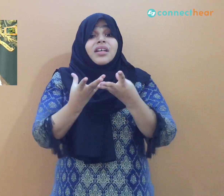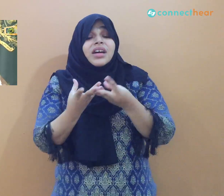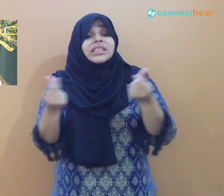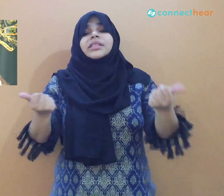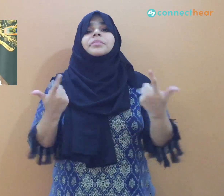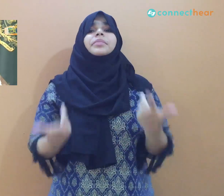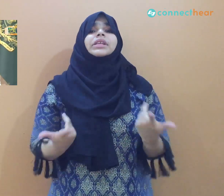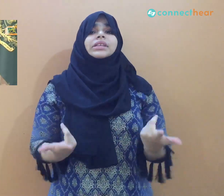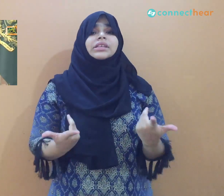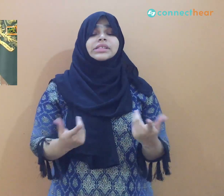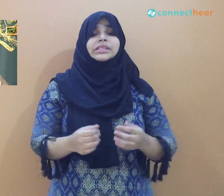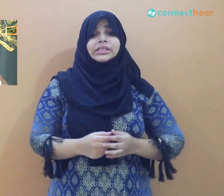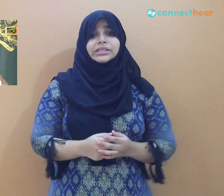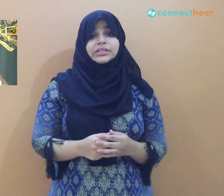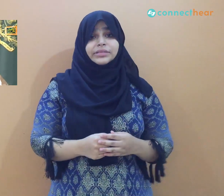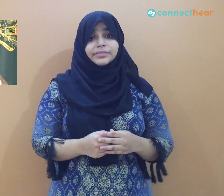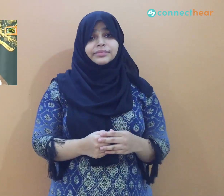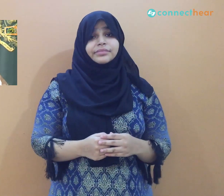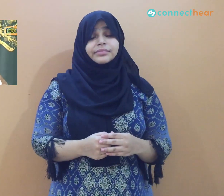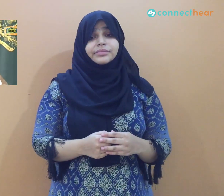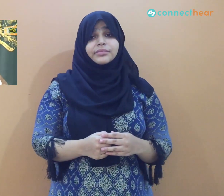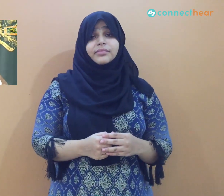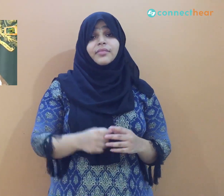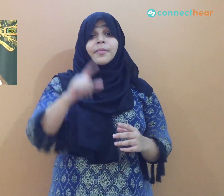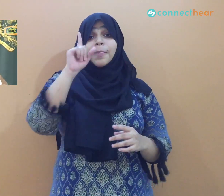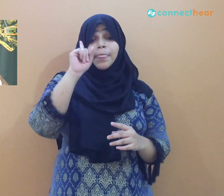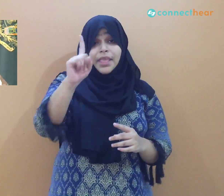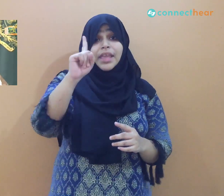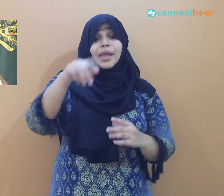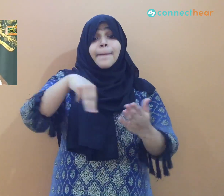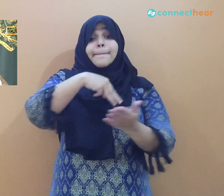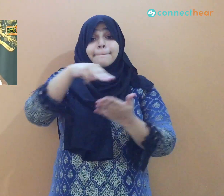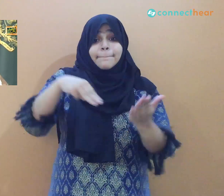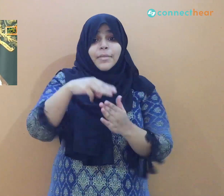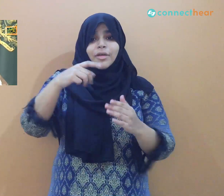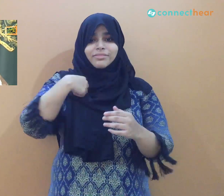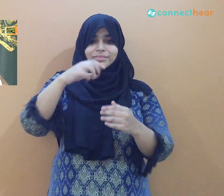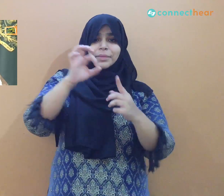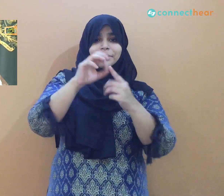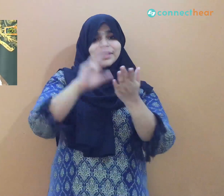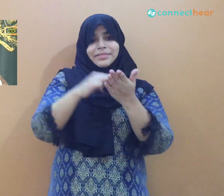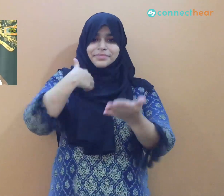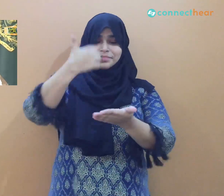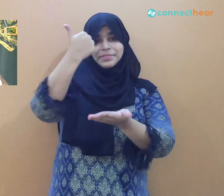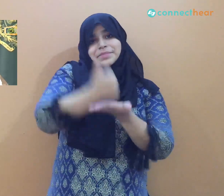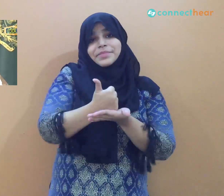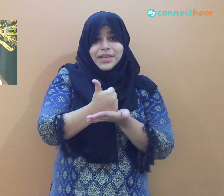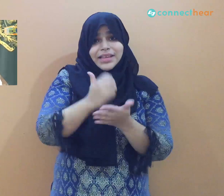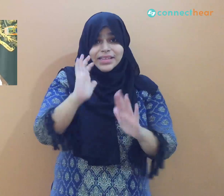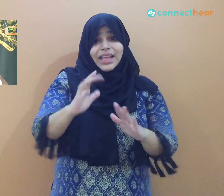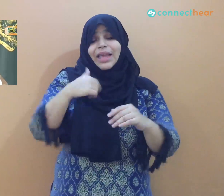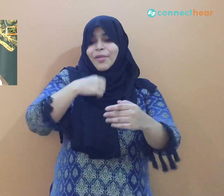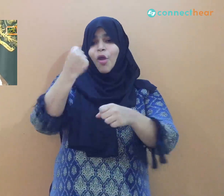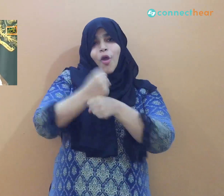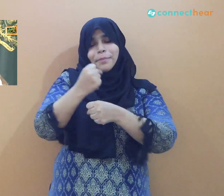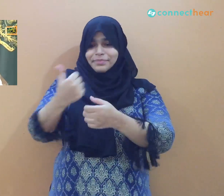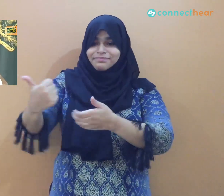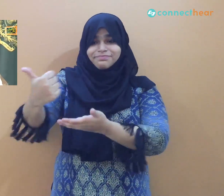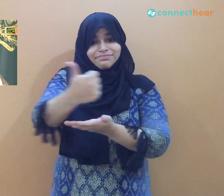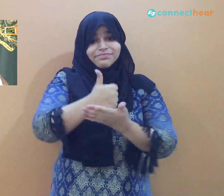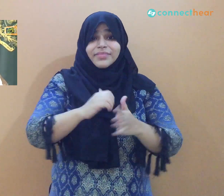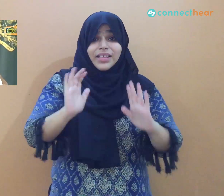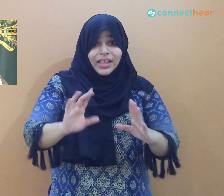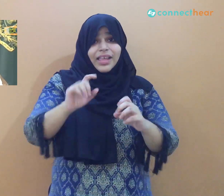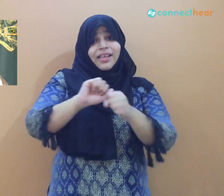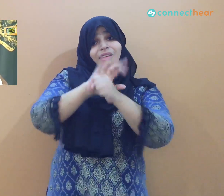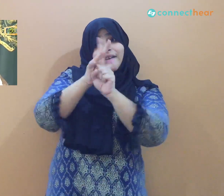کرے. کیونکہ ایک ملک کا سربراہ میں بیٹھا ہوں، میری گورنمنٹ، ہمیں ایک طرف